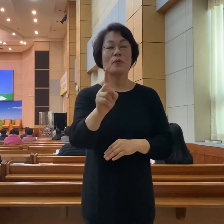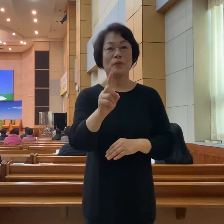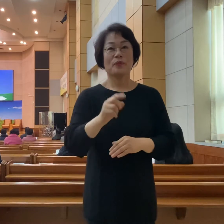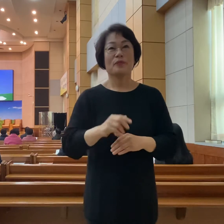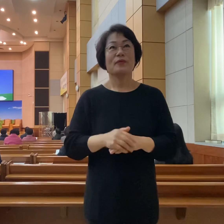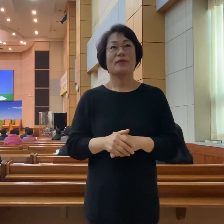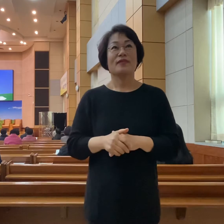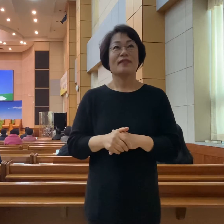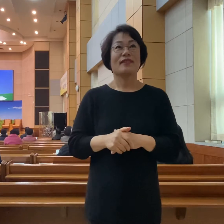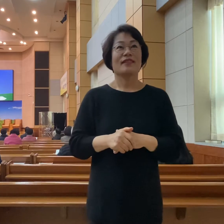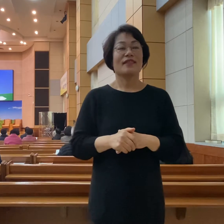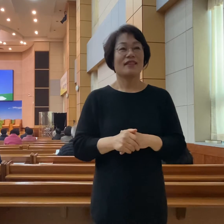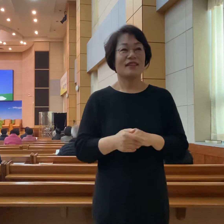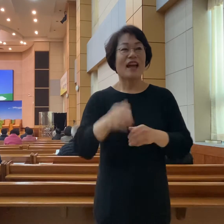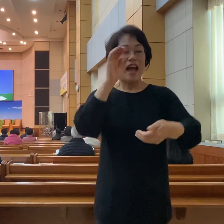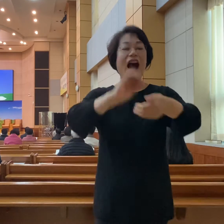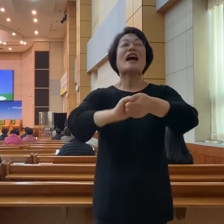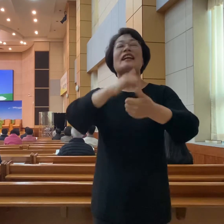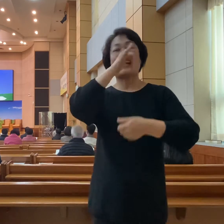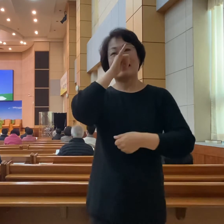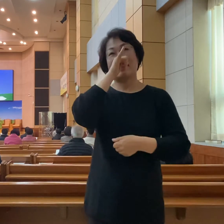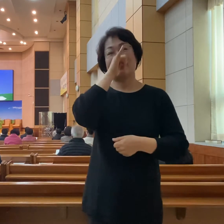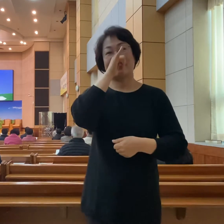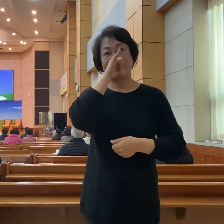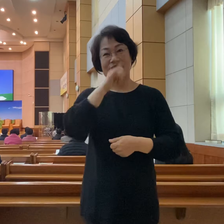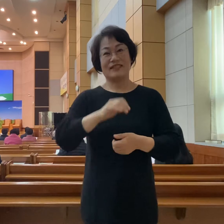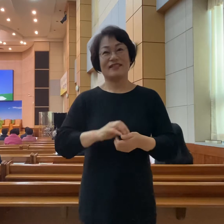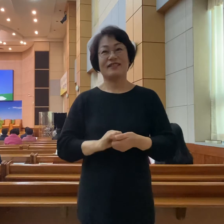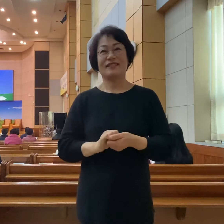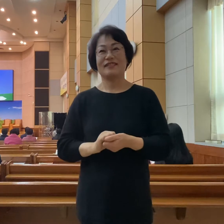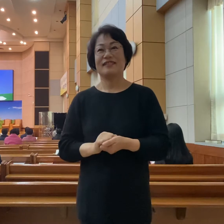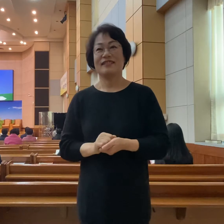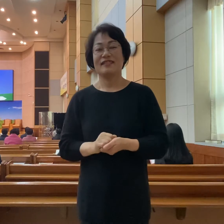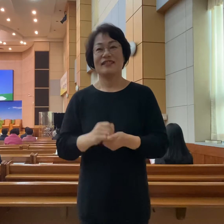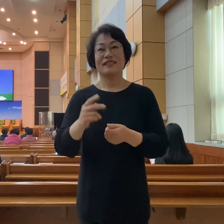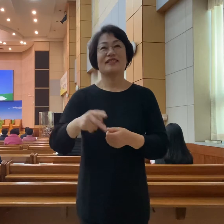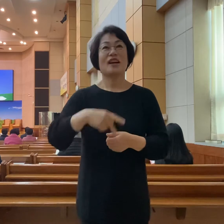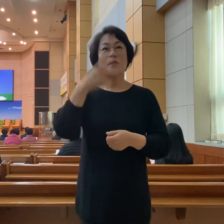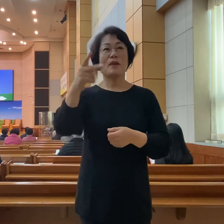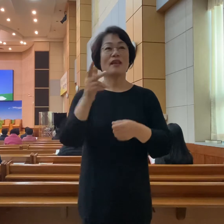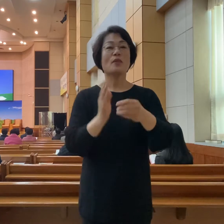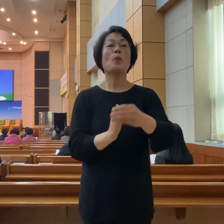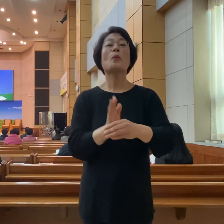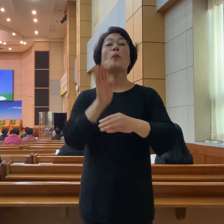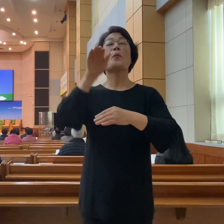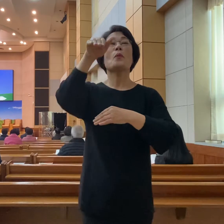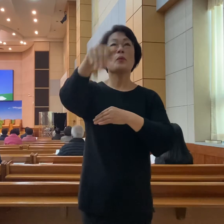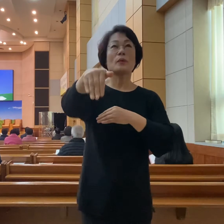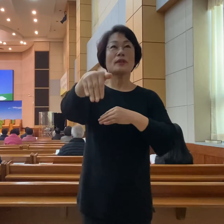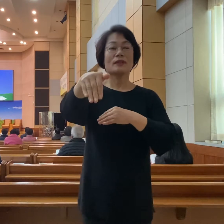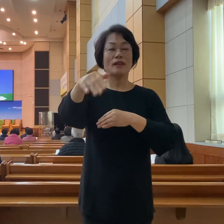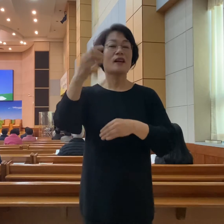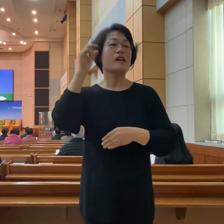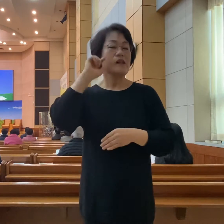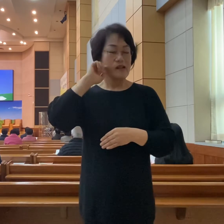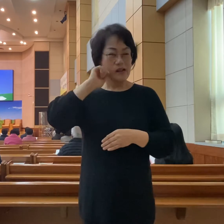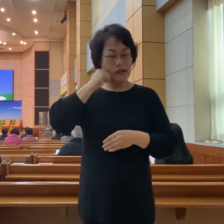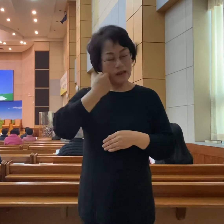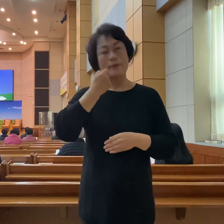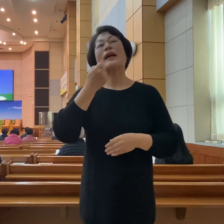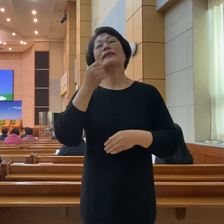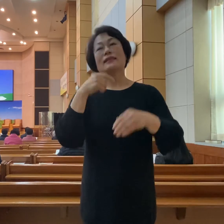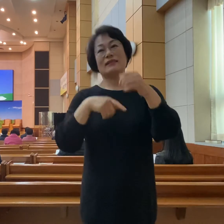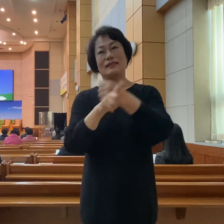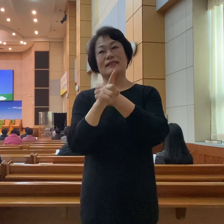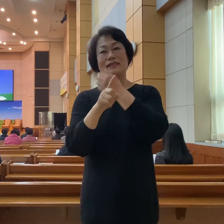이 효용도 한계가 있고, 한계가 있고, 그 다음에 그걸 넘어서면은 더 못해진다 이 말이에요.